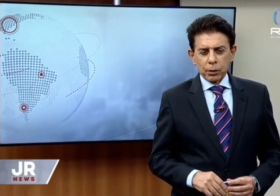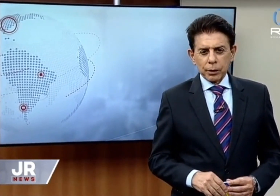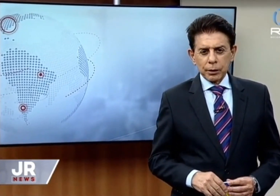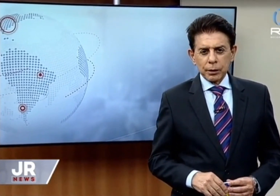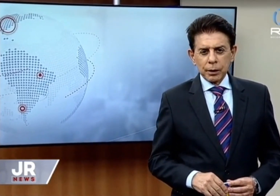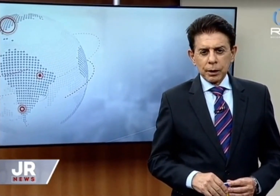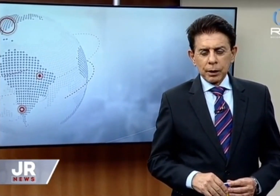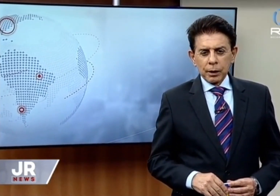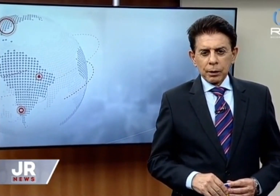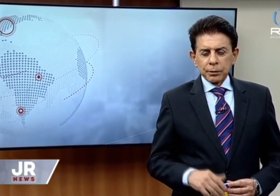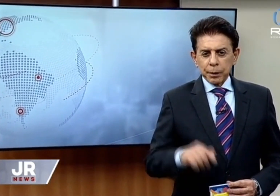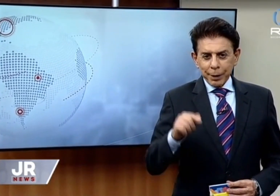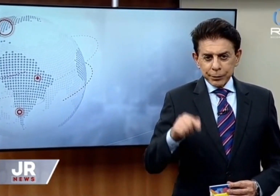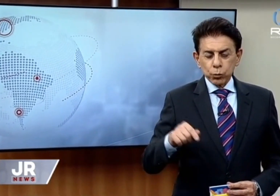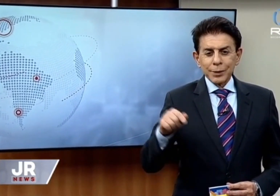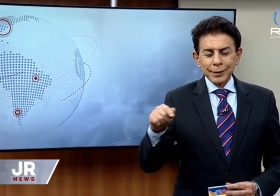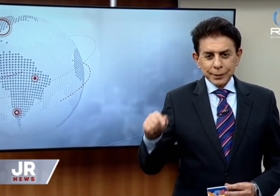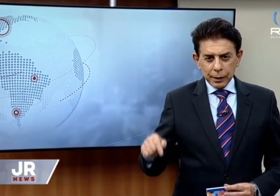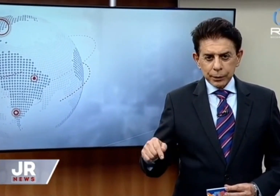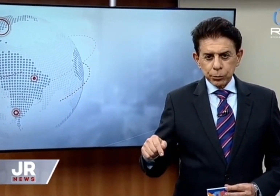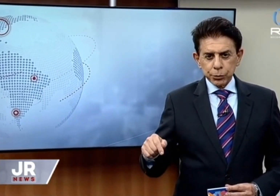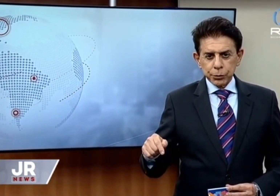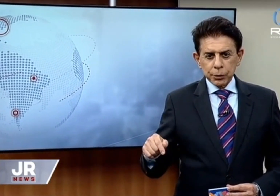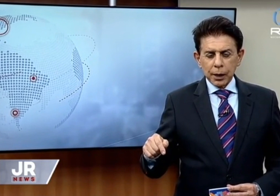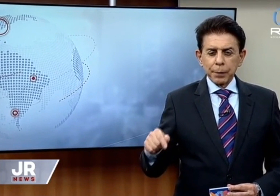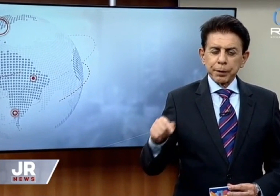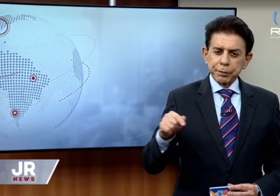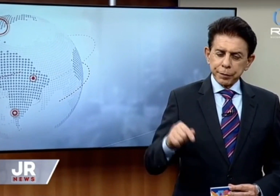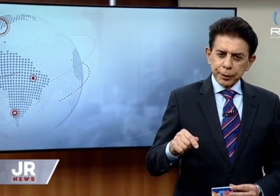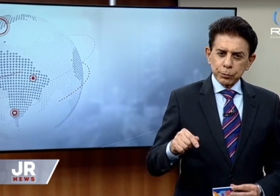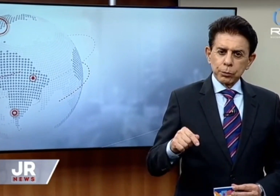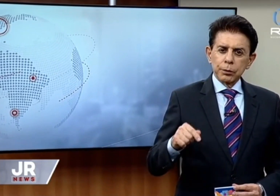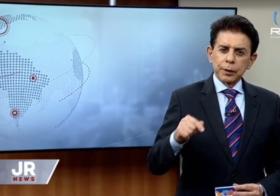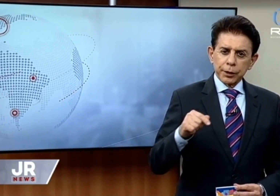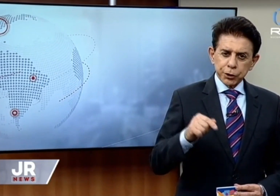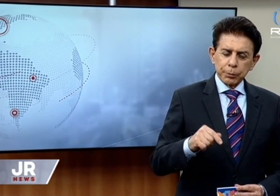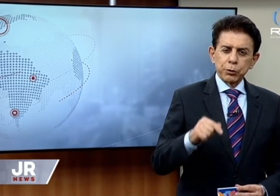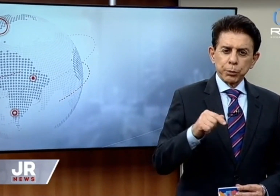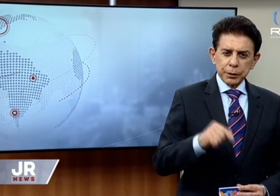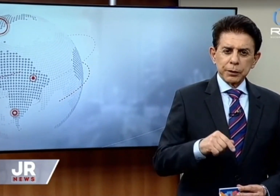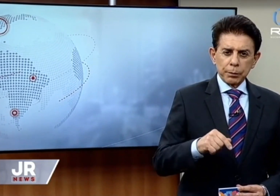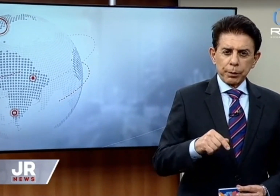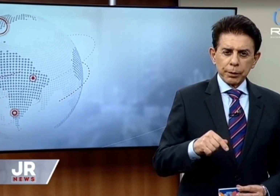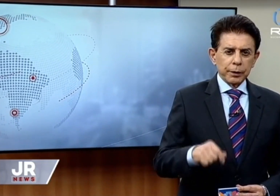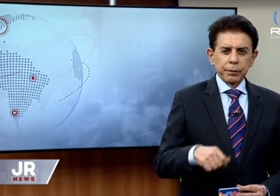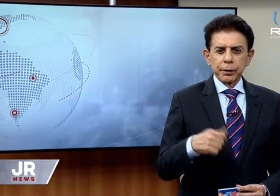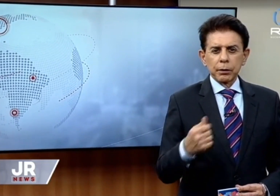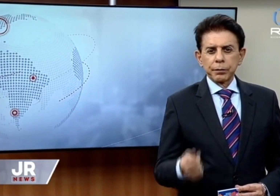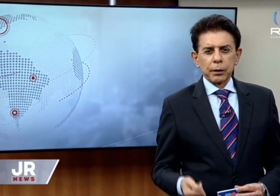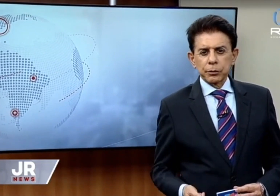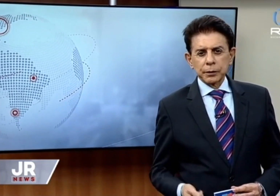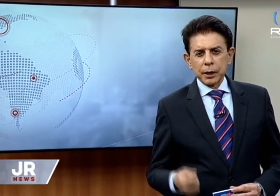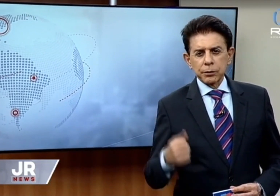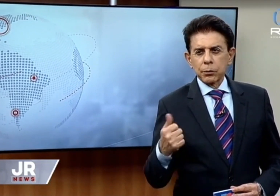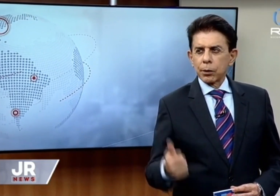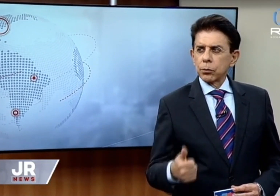Record. Debates com candidatos a prefeito da região metropolitana de São Paulo. Aí que vieram os candidatos de